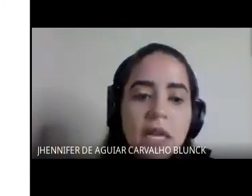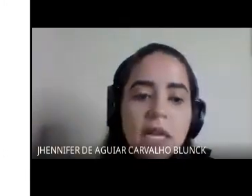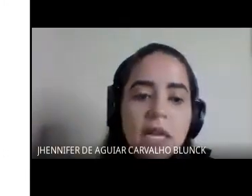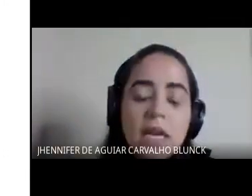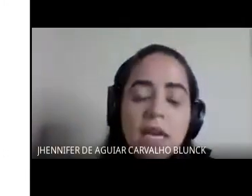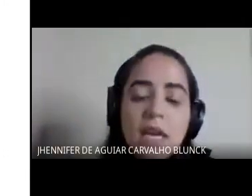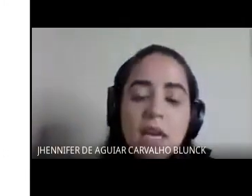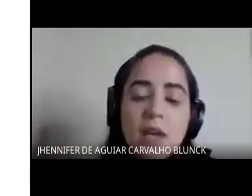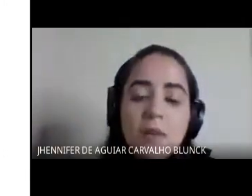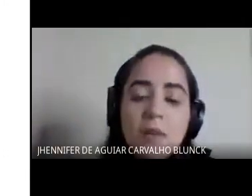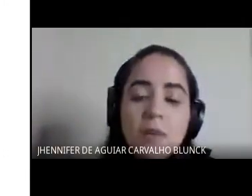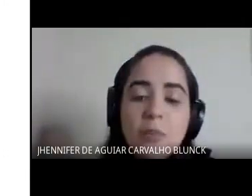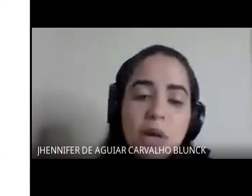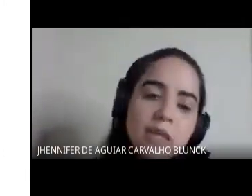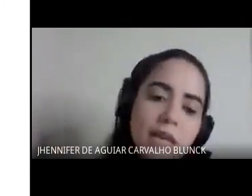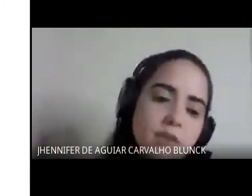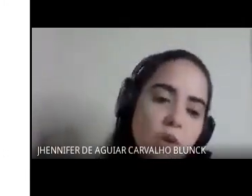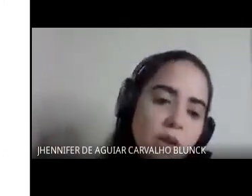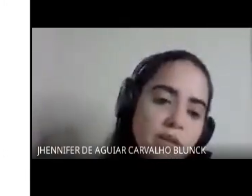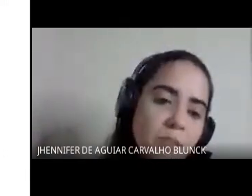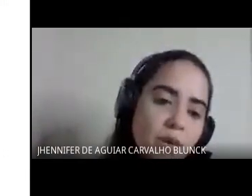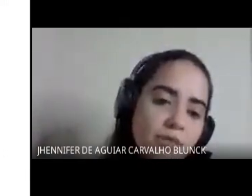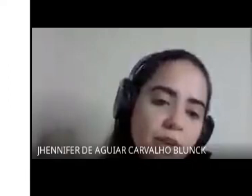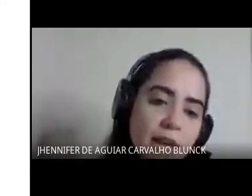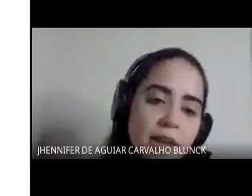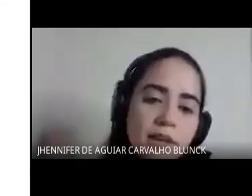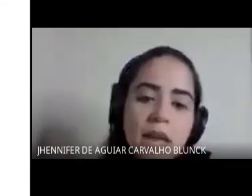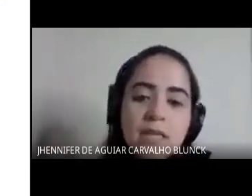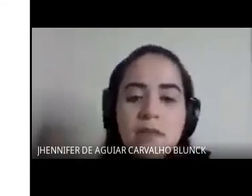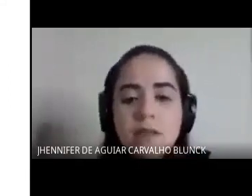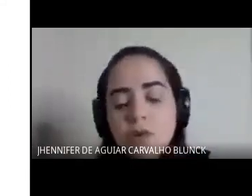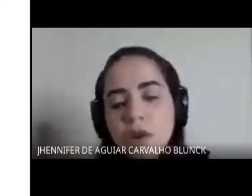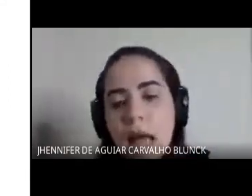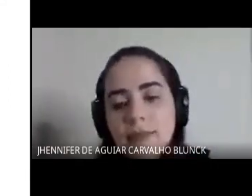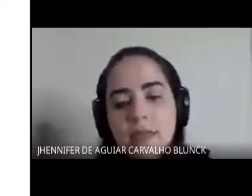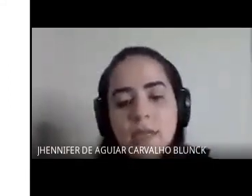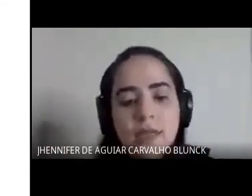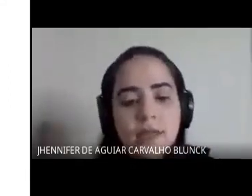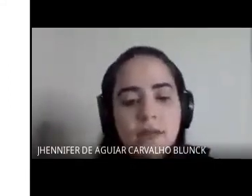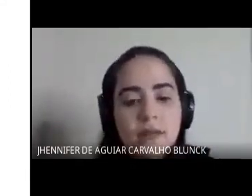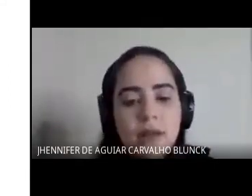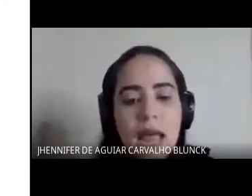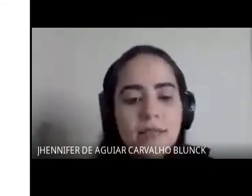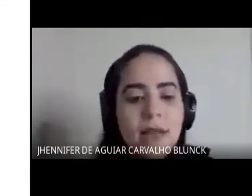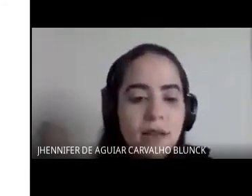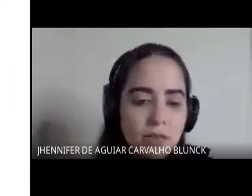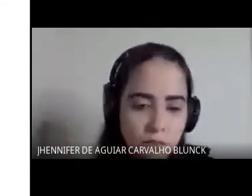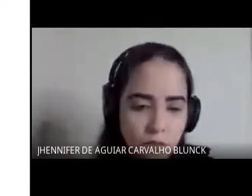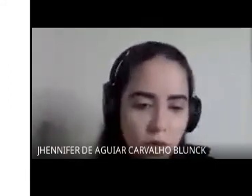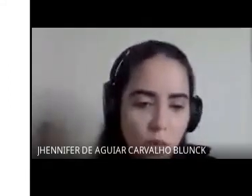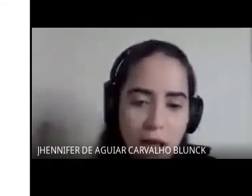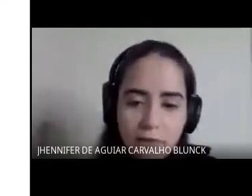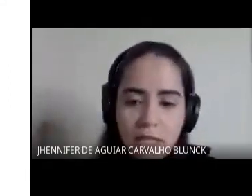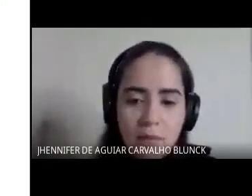promover esses cursos de formação e por auxiliar as escolas a prover esses profissionais.